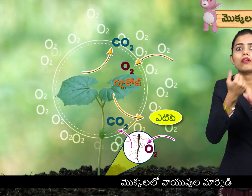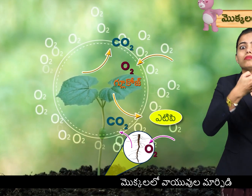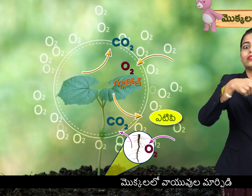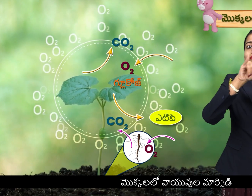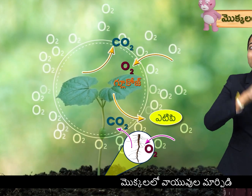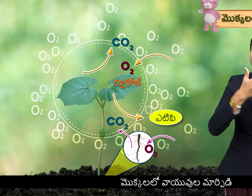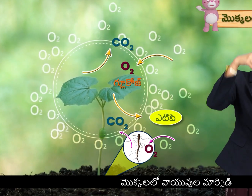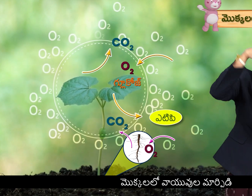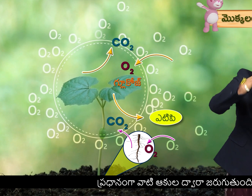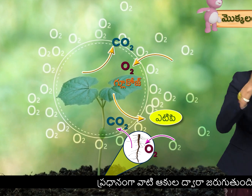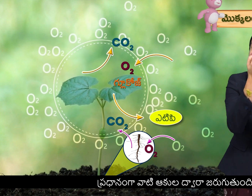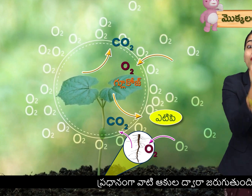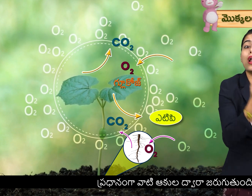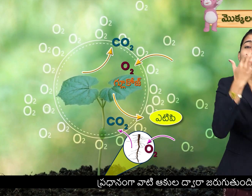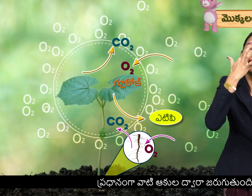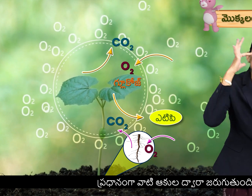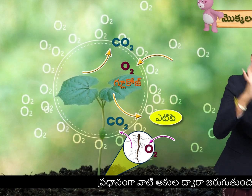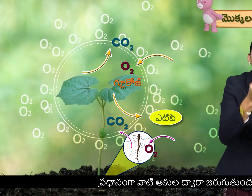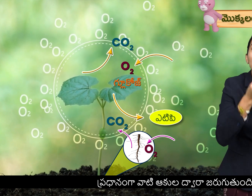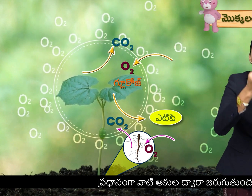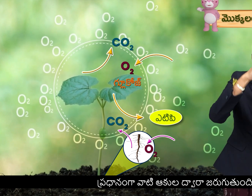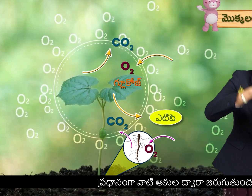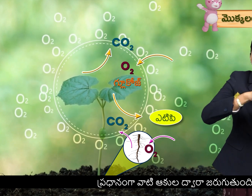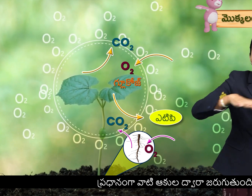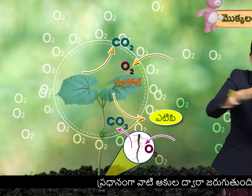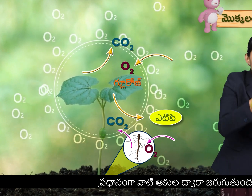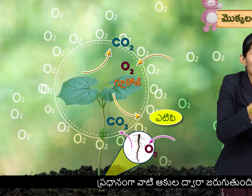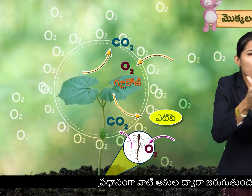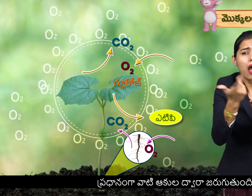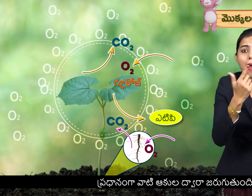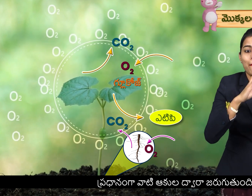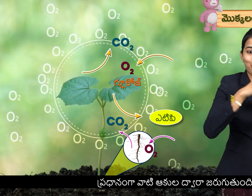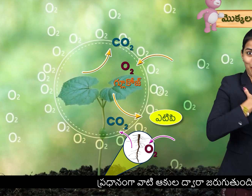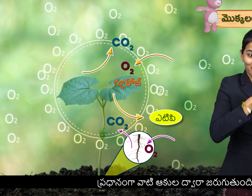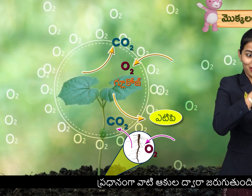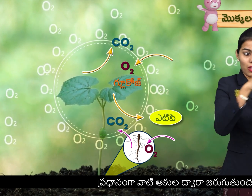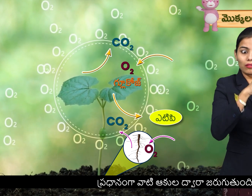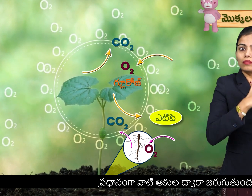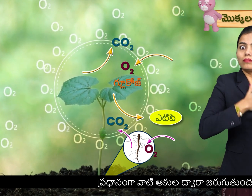మొక్కలలో వాయువుల మార్పిడి ప్రధానంగా వాటి ఆకుల ద్వారా జరుగుతుంది.